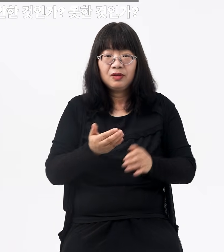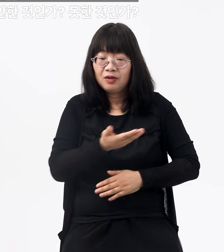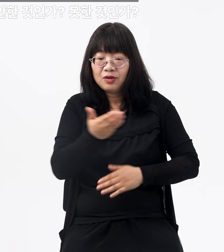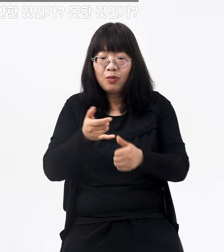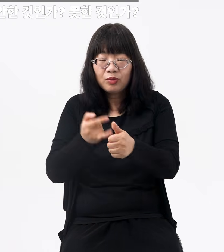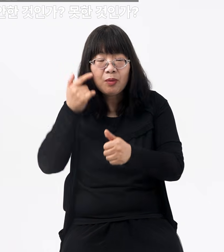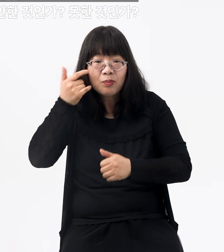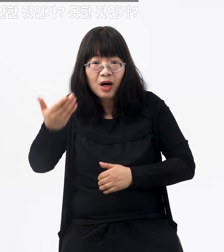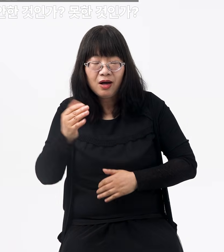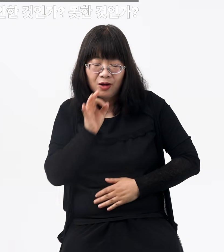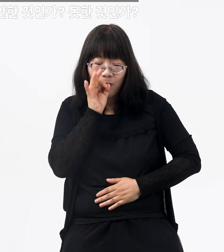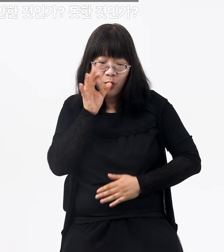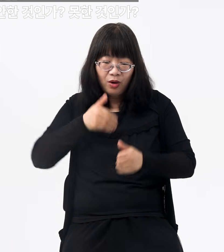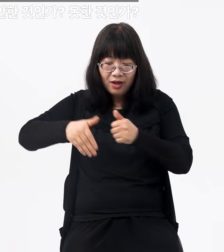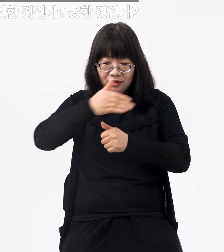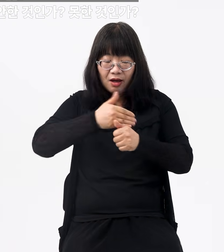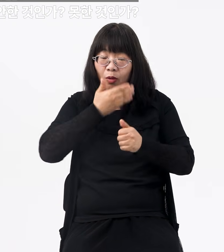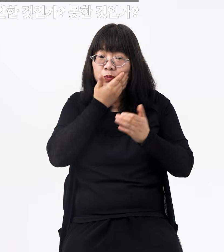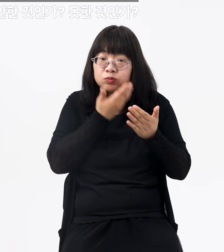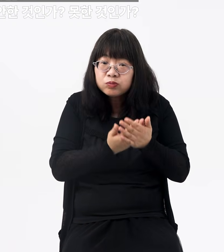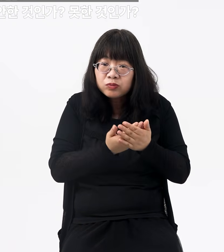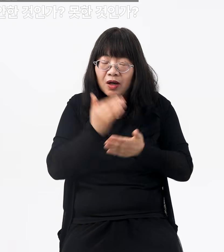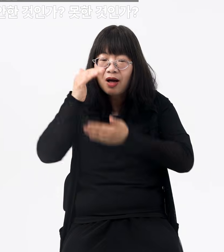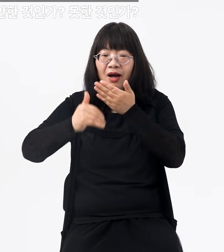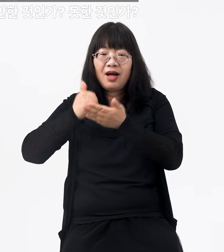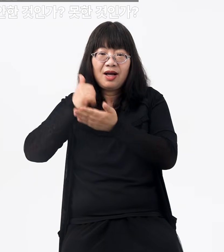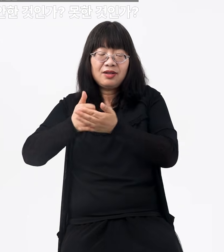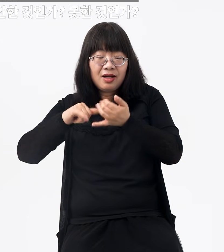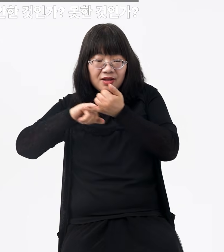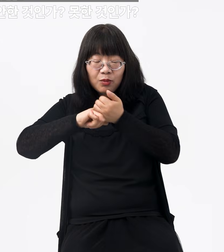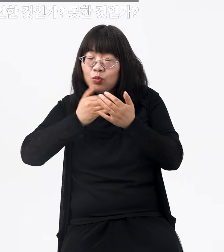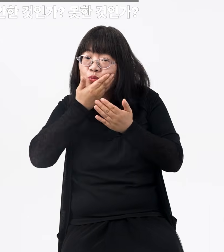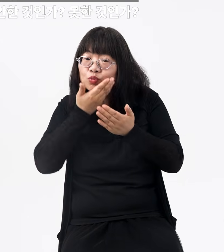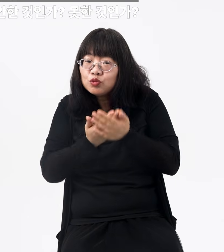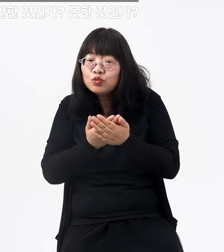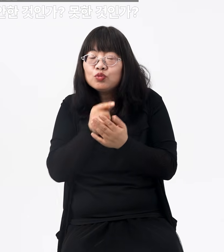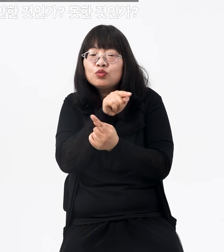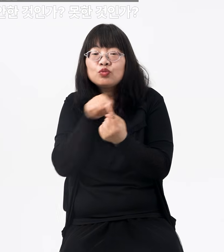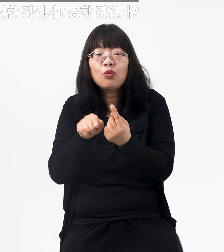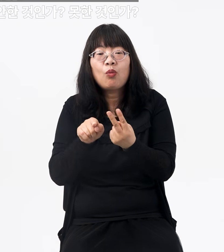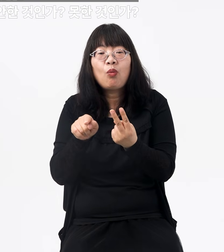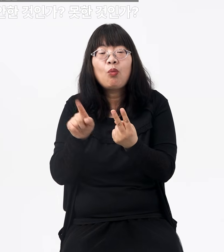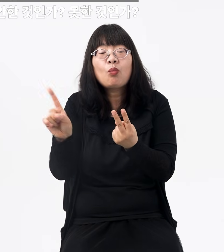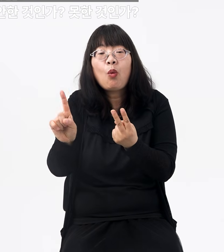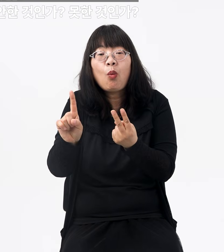불가능한 상황이 중요한 겁니까? 하나님의 약속이 중요한 겁니까?